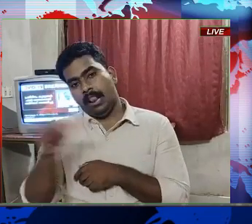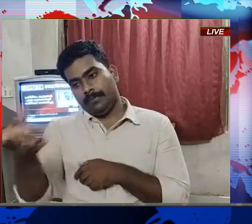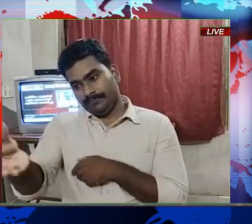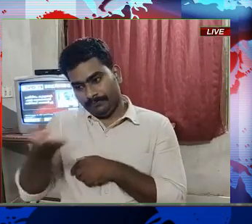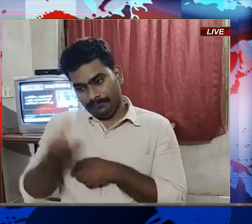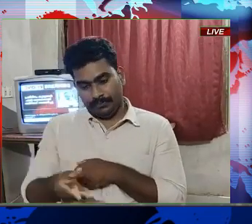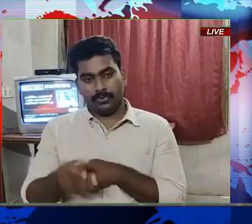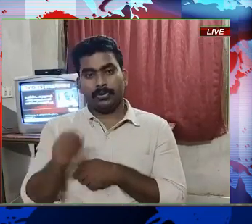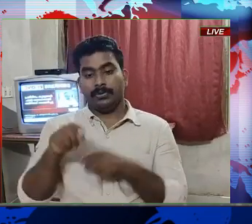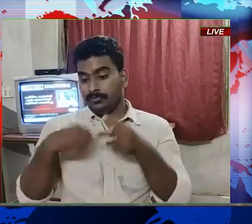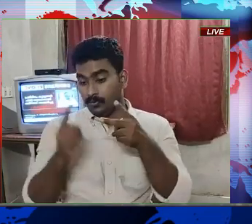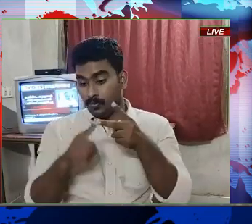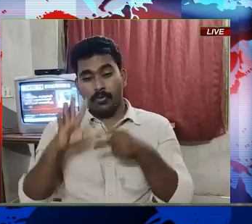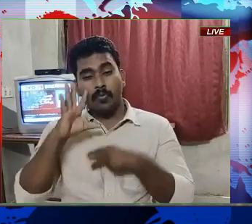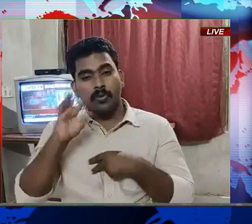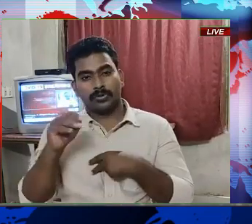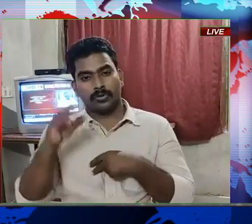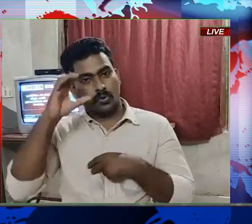നടപടി സ്വീകരിക്കും.